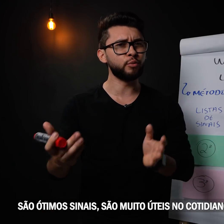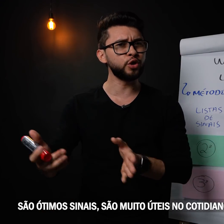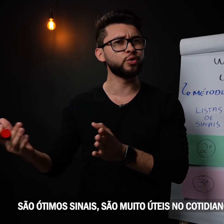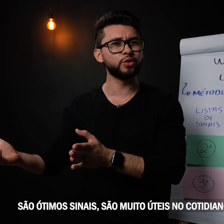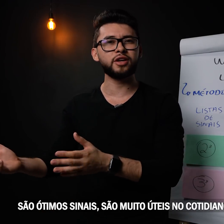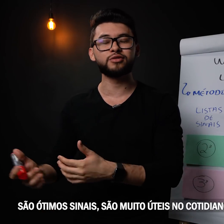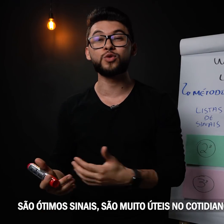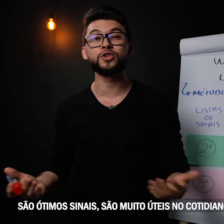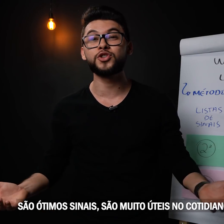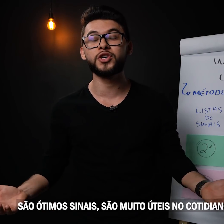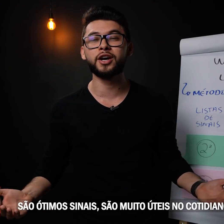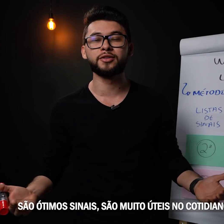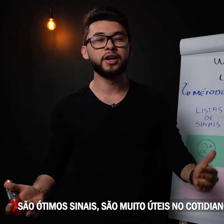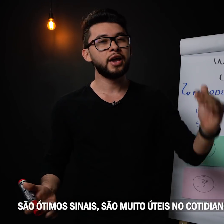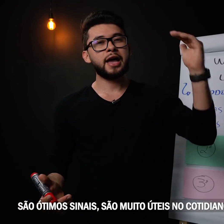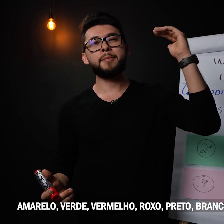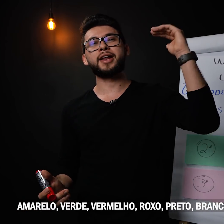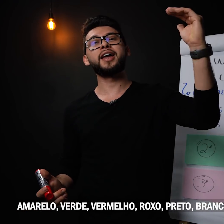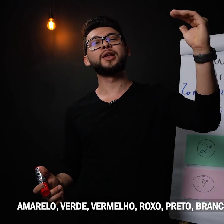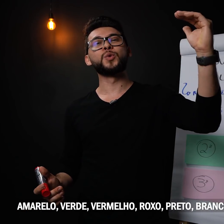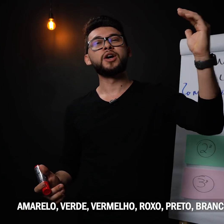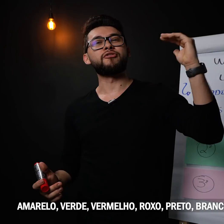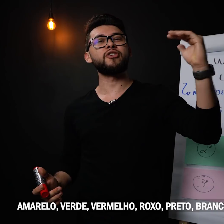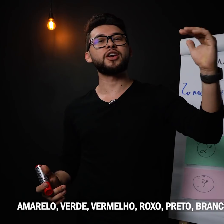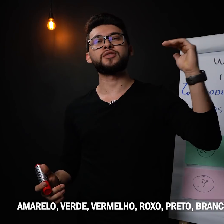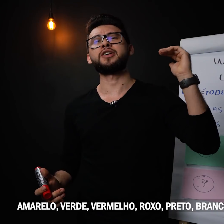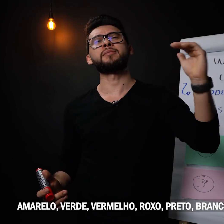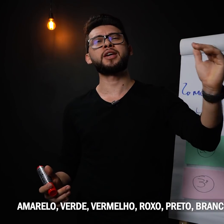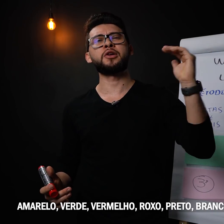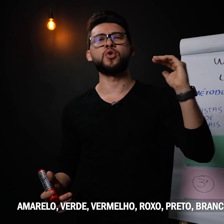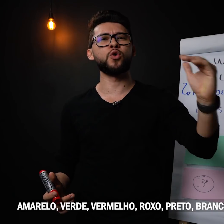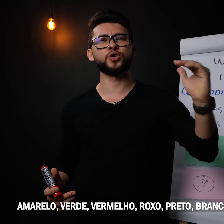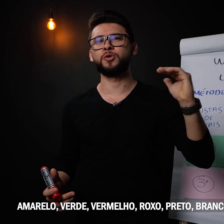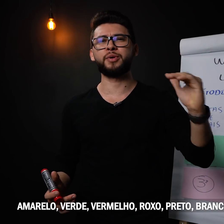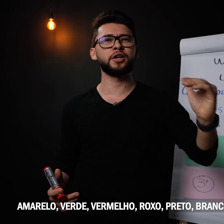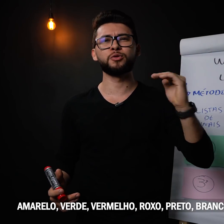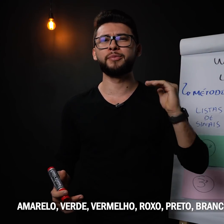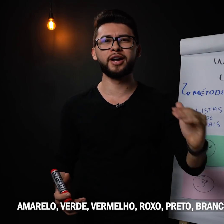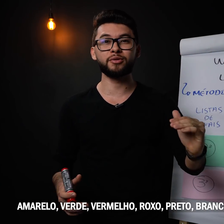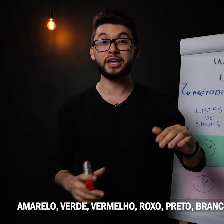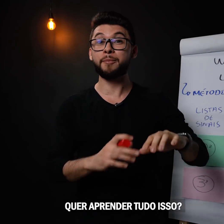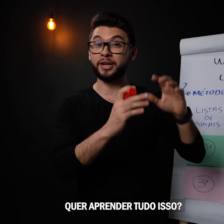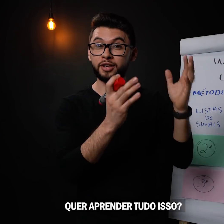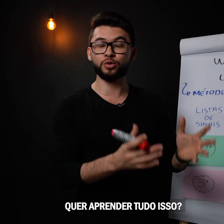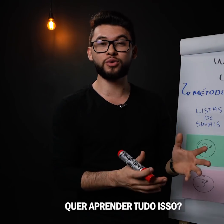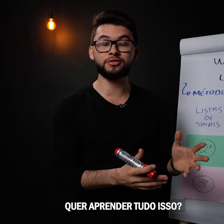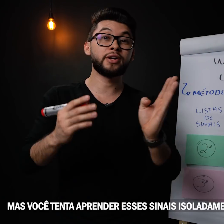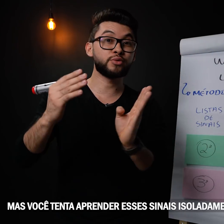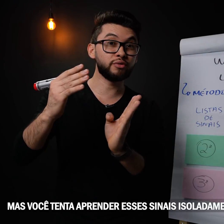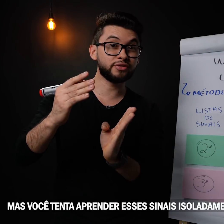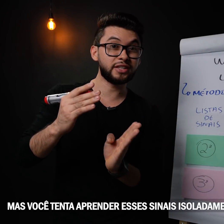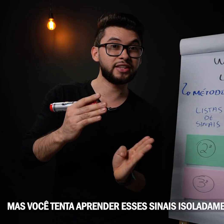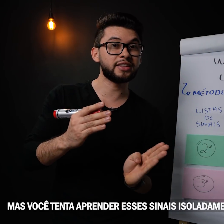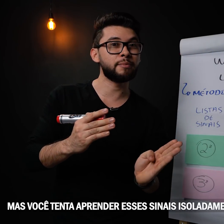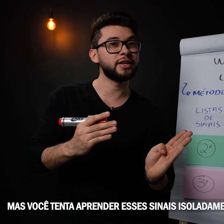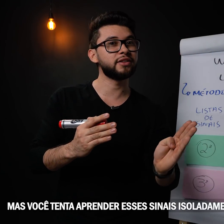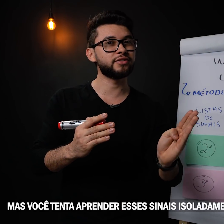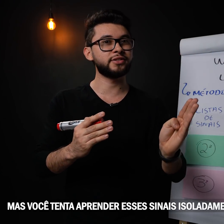muito úteis no cotidiano. Amarelo, verde, vermelho, roxo, preto, branco. Quer aprender tudo isso? Mas quando você tenta aprender esses